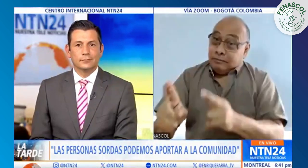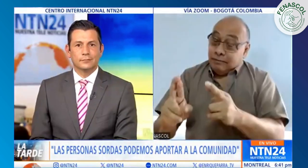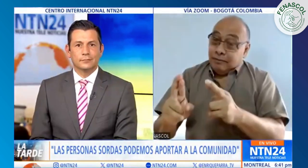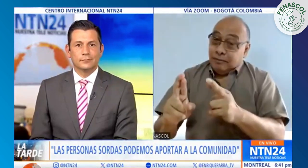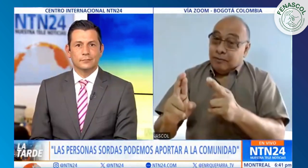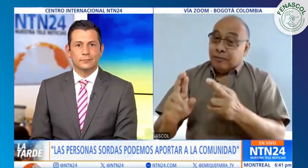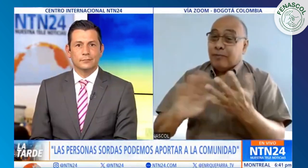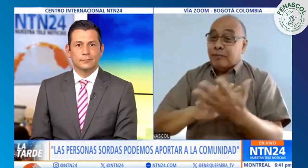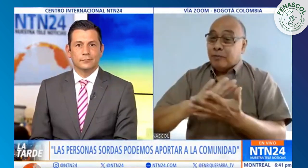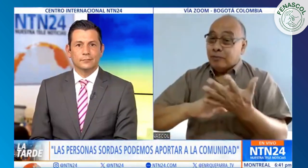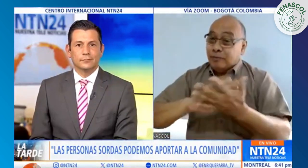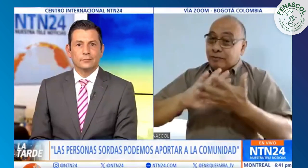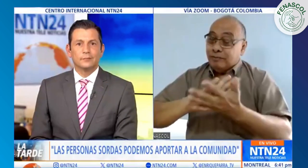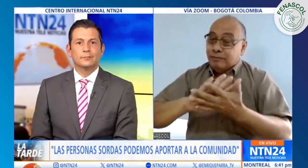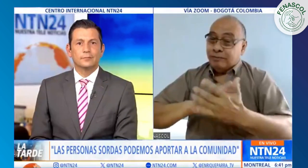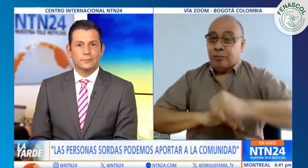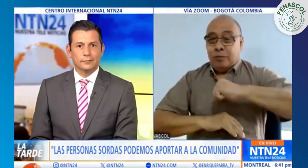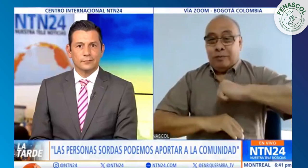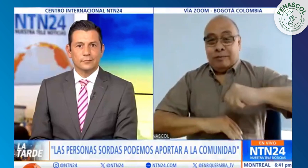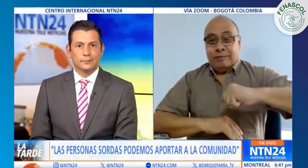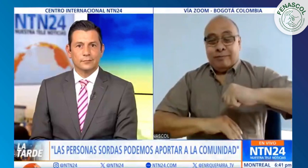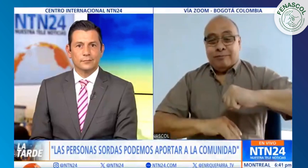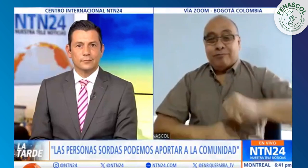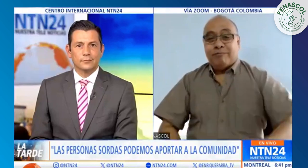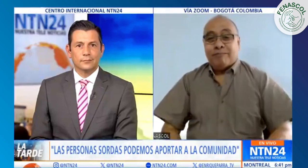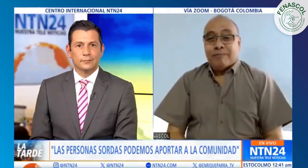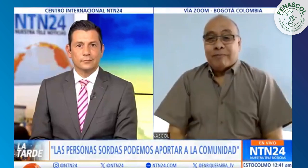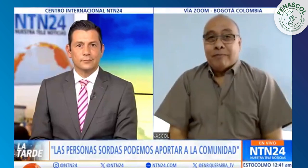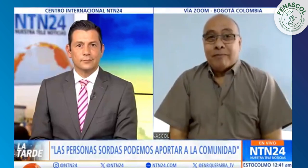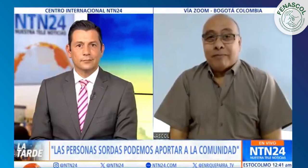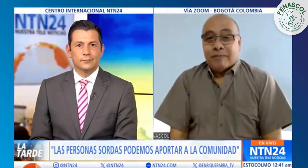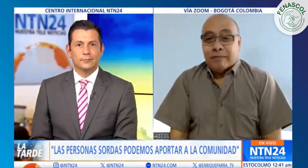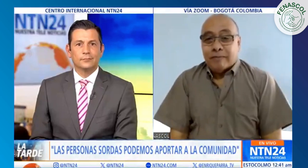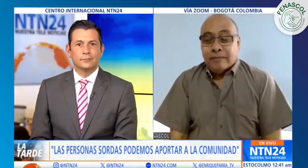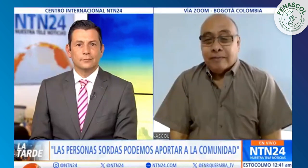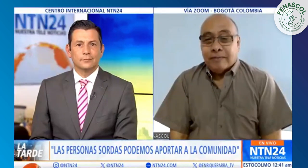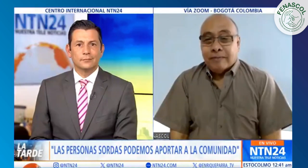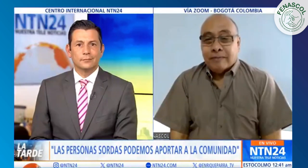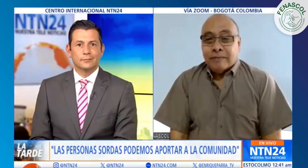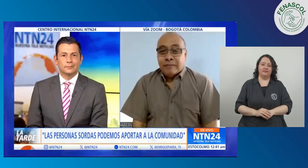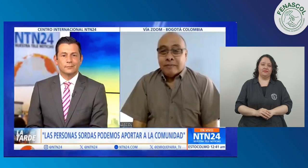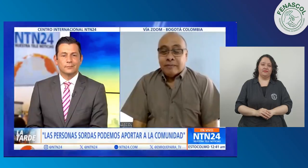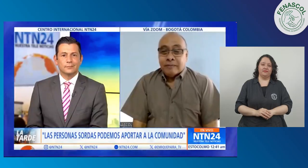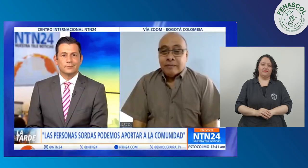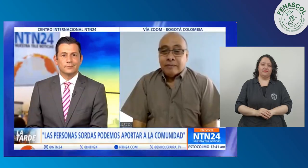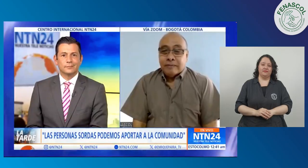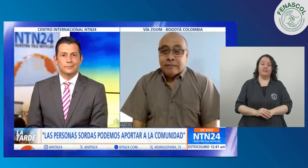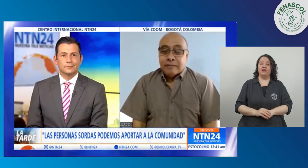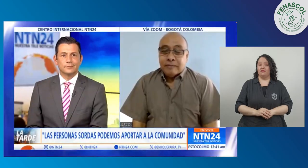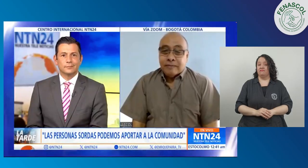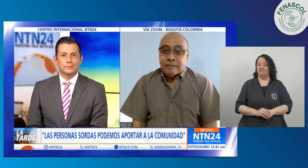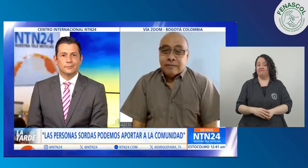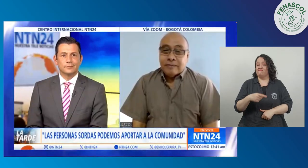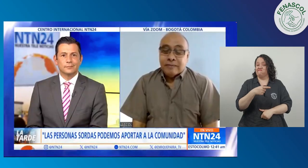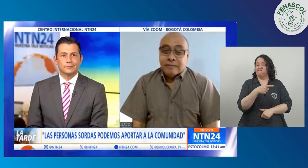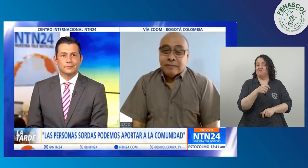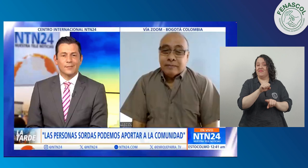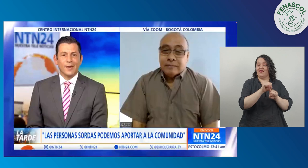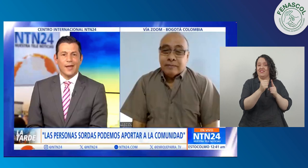desde la Federación establecido un reto. Reconozco la lengua de señas como derecho. Este es un video que queremos hacer